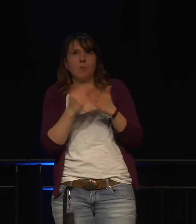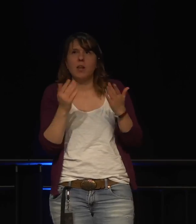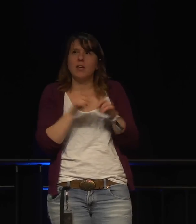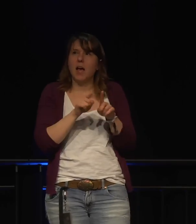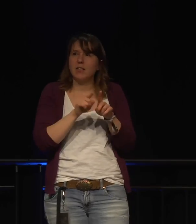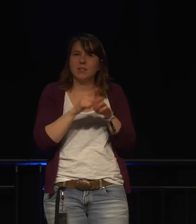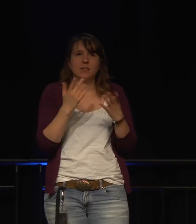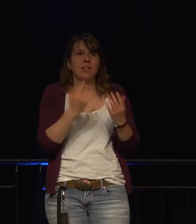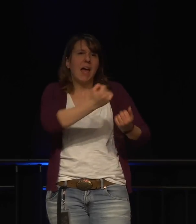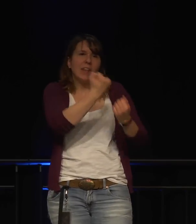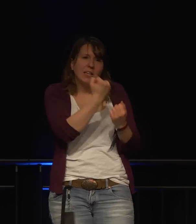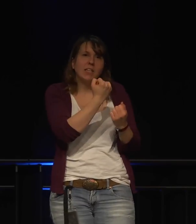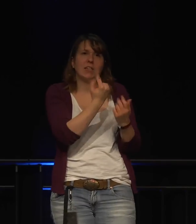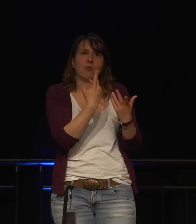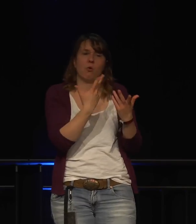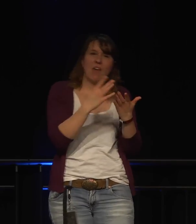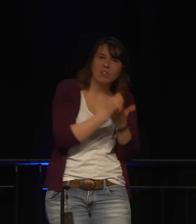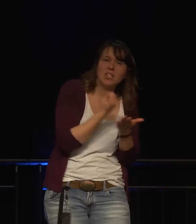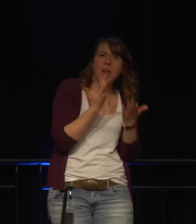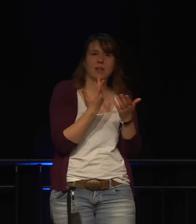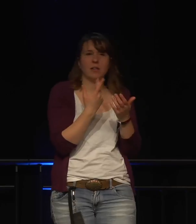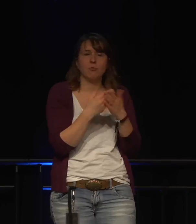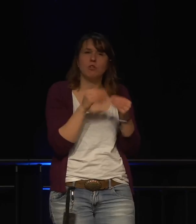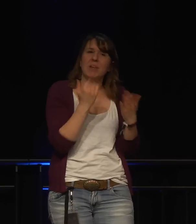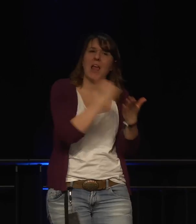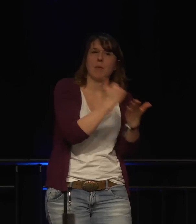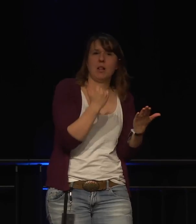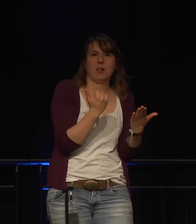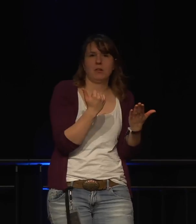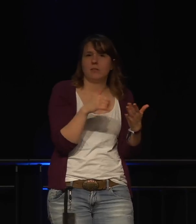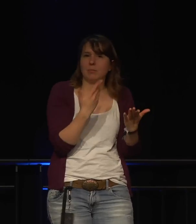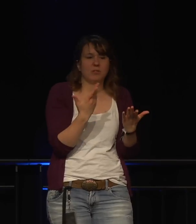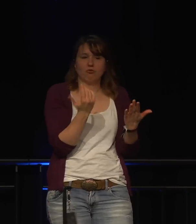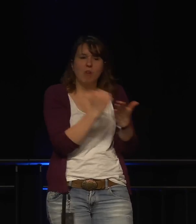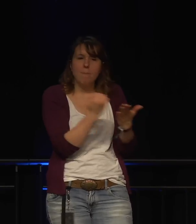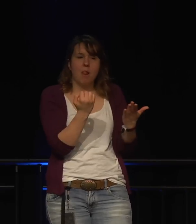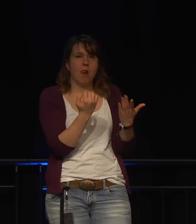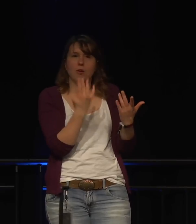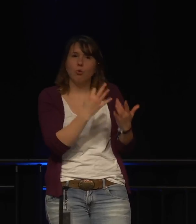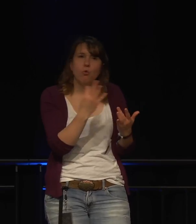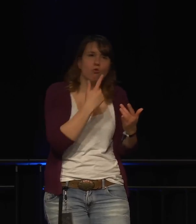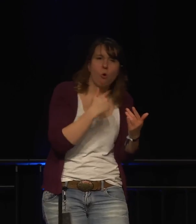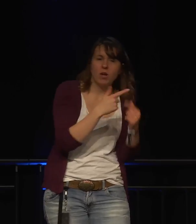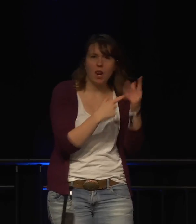una clasificación por estrellas, que significaría que usamos un sello o una